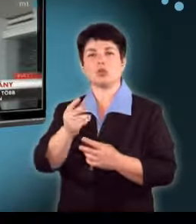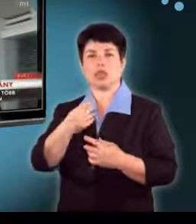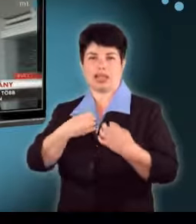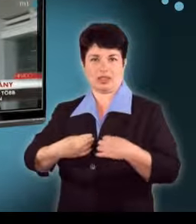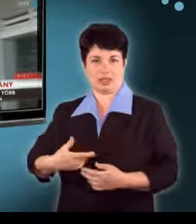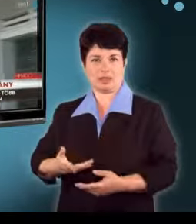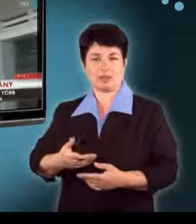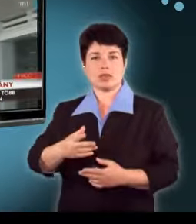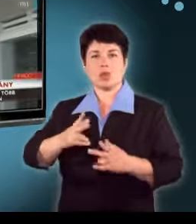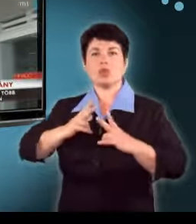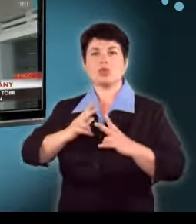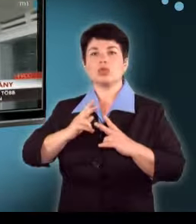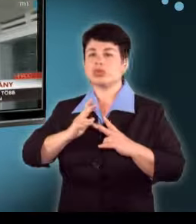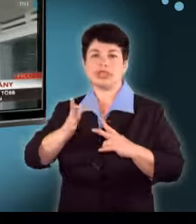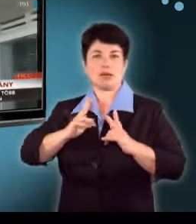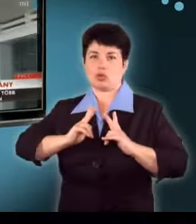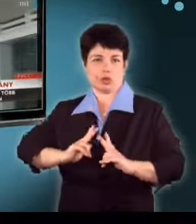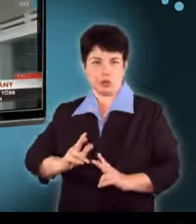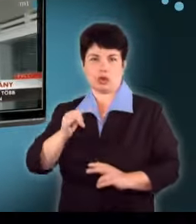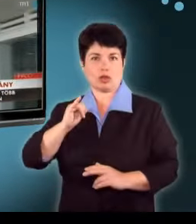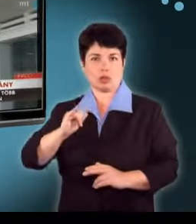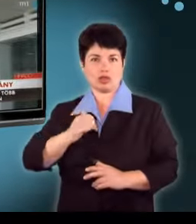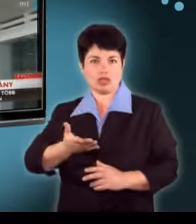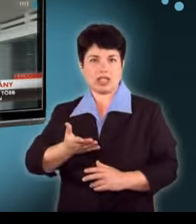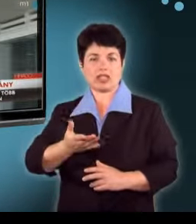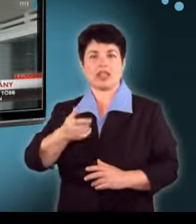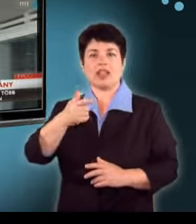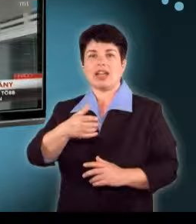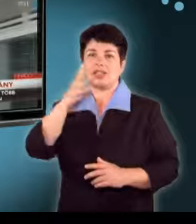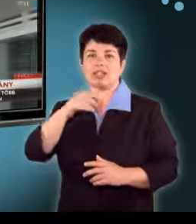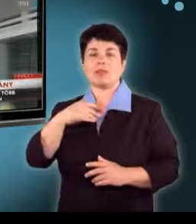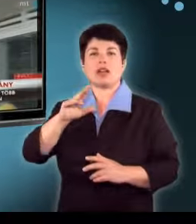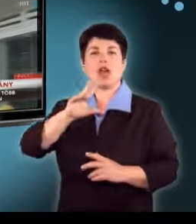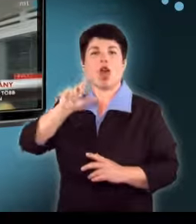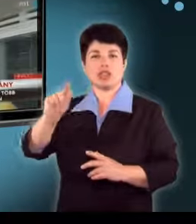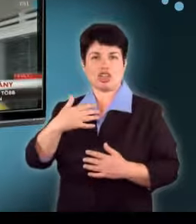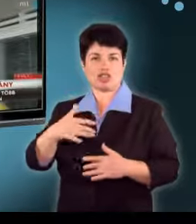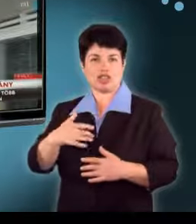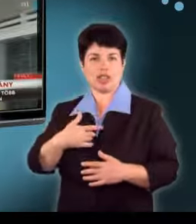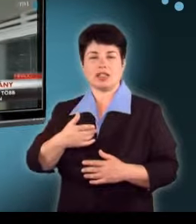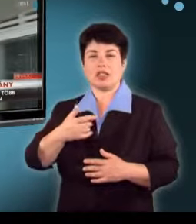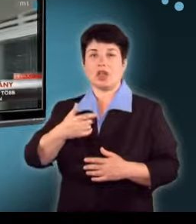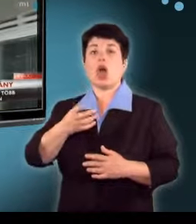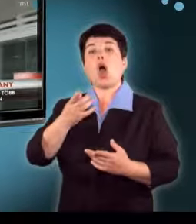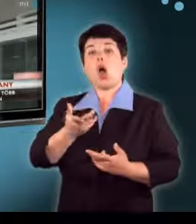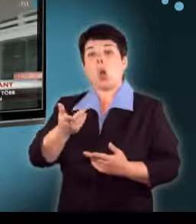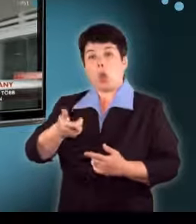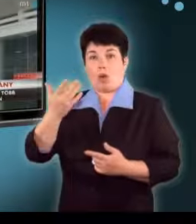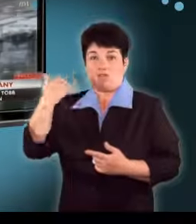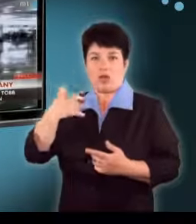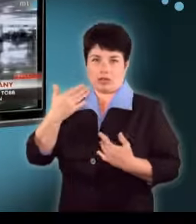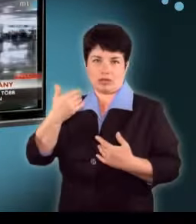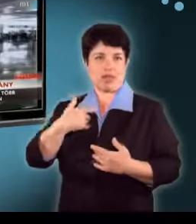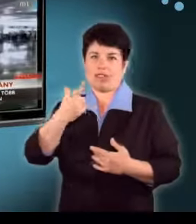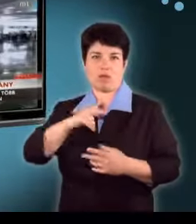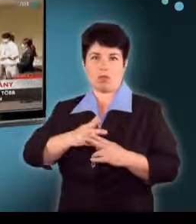éppen a Mexikóból hazainduló gépéhez siet. Azt mondja, ahol ő volt, ott senki sem tűnt betegnek, de nem akar kockáztatni, így inkább idő